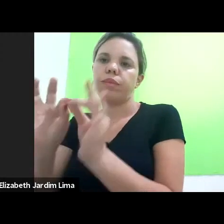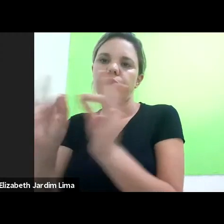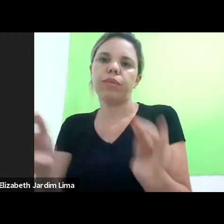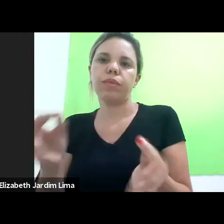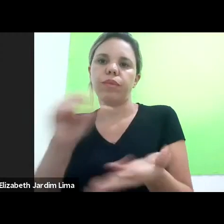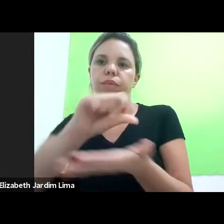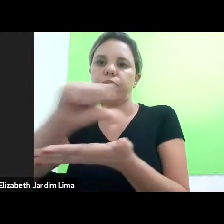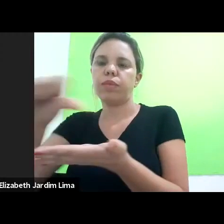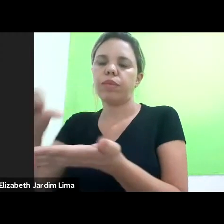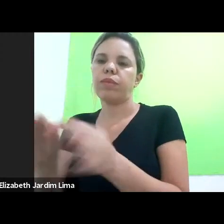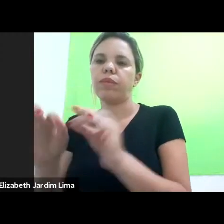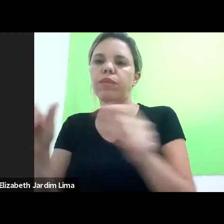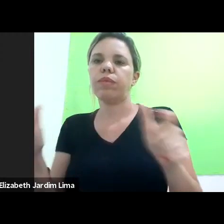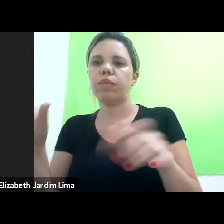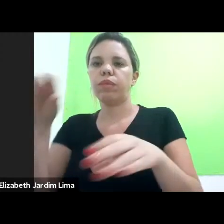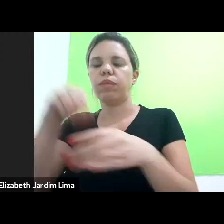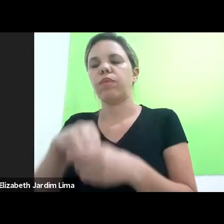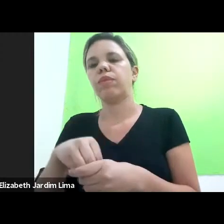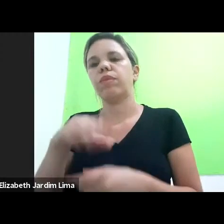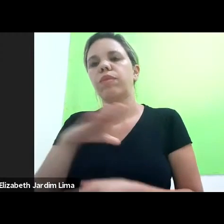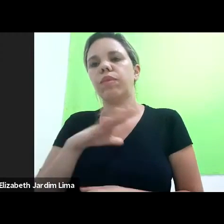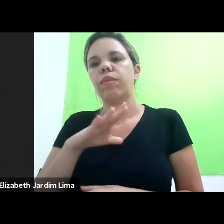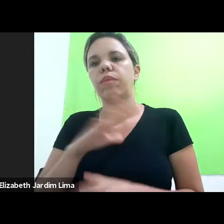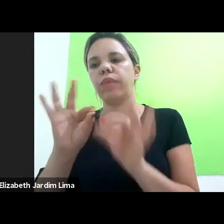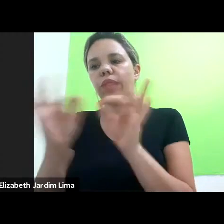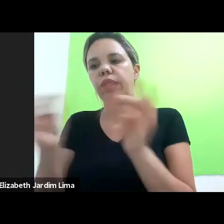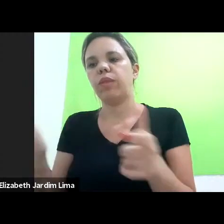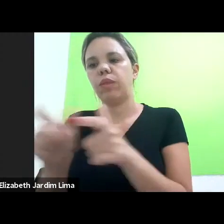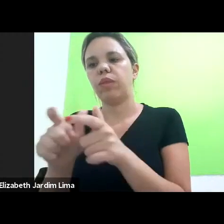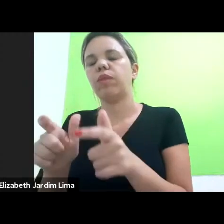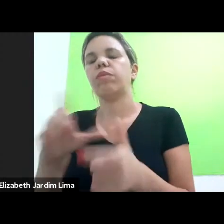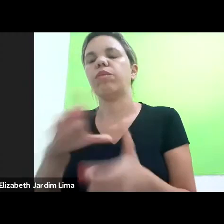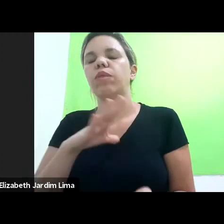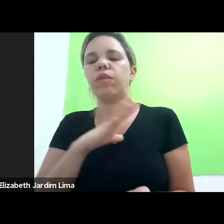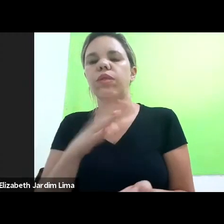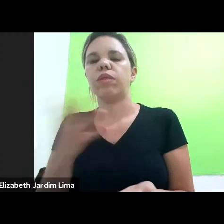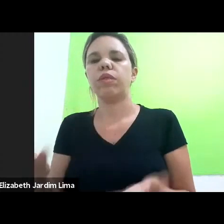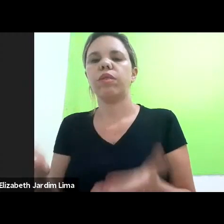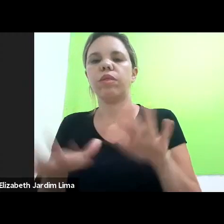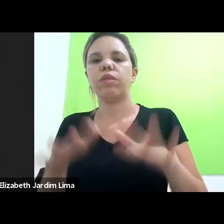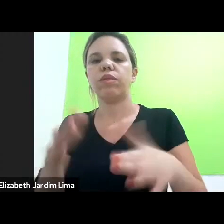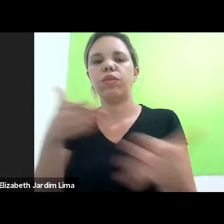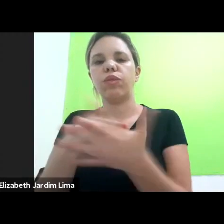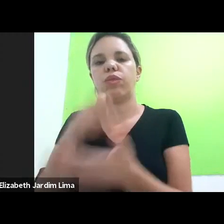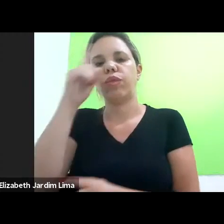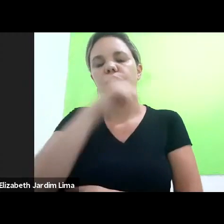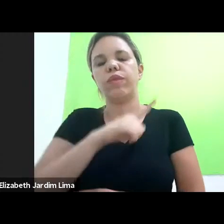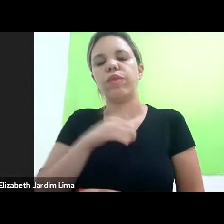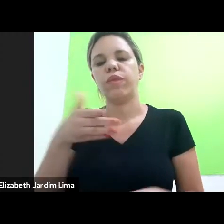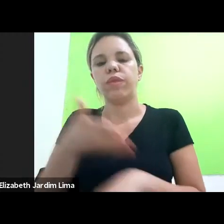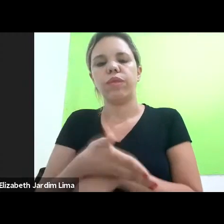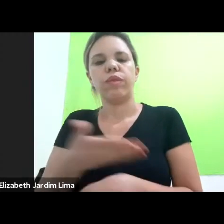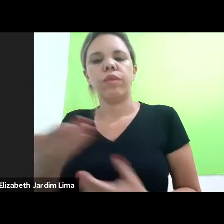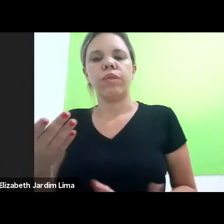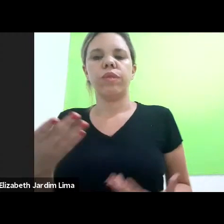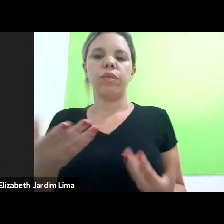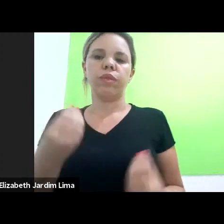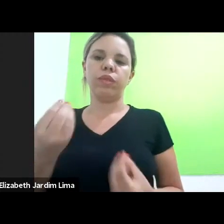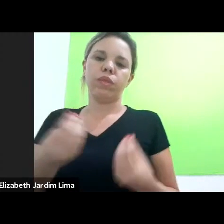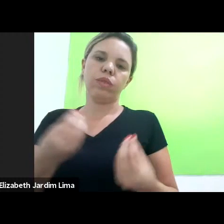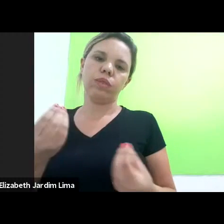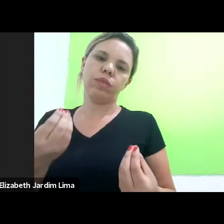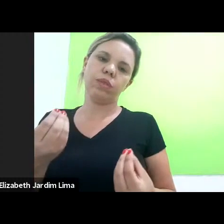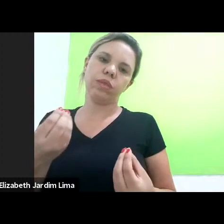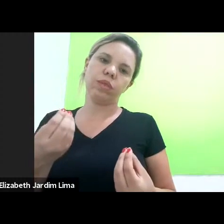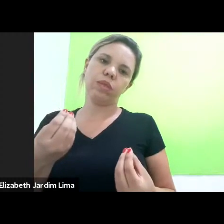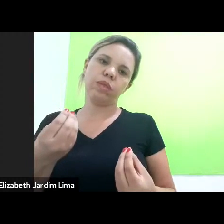grandes municípios, ou de pequenos municípios, né? Então, é muito difícil você ter esse acesso. E como acessar essa justiça, né? Como